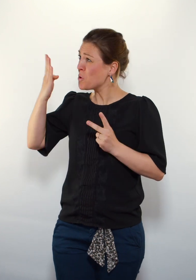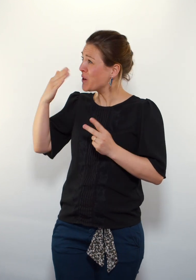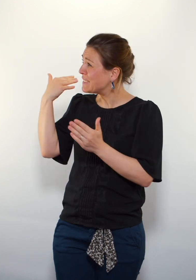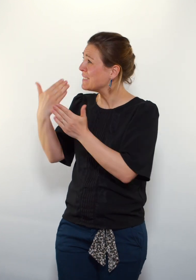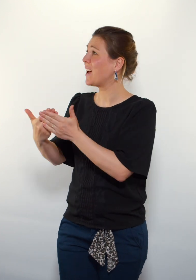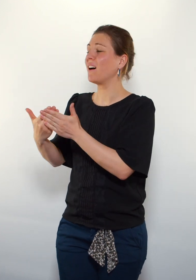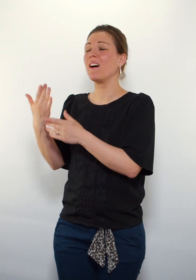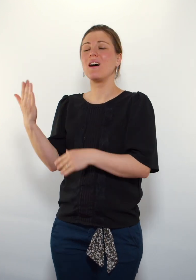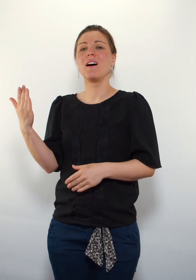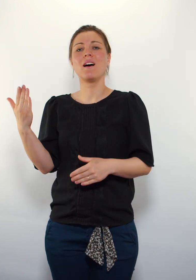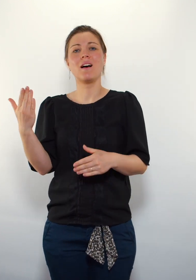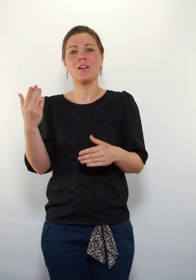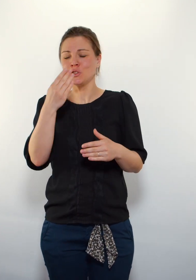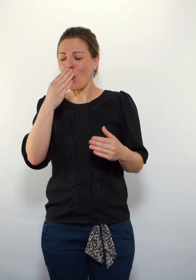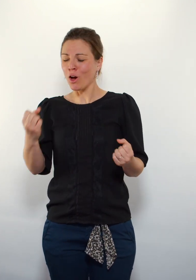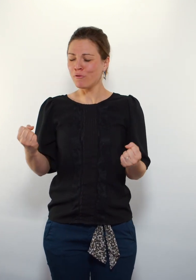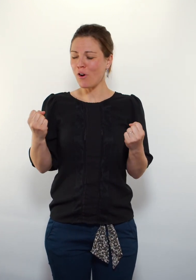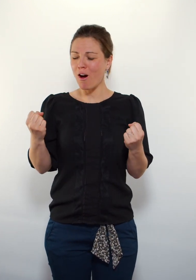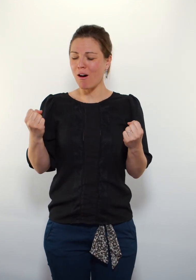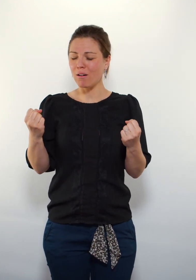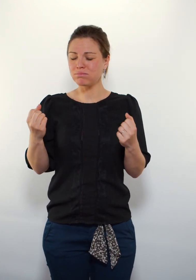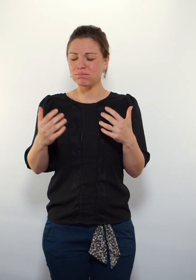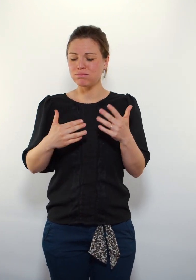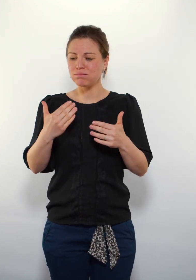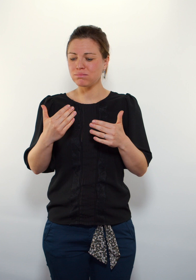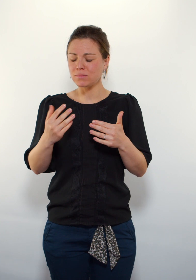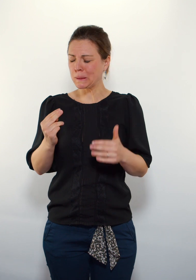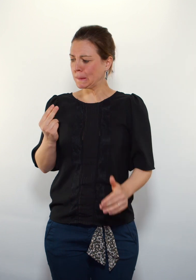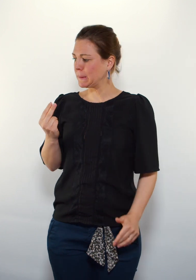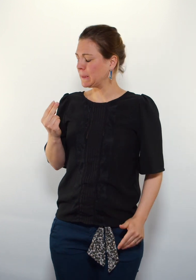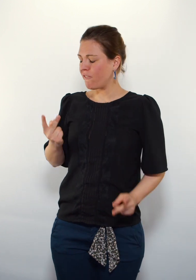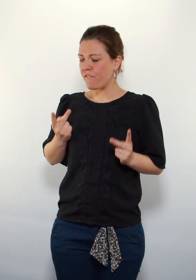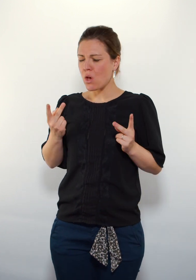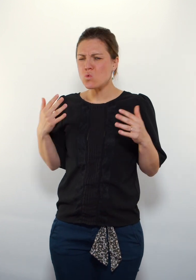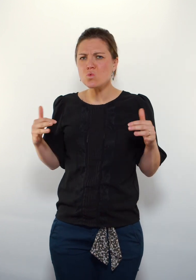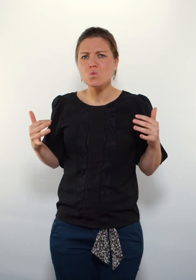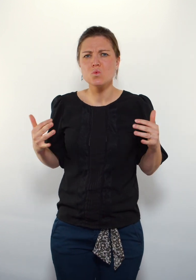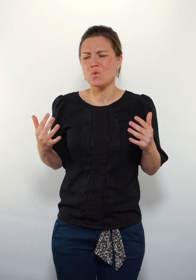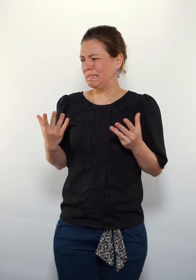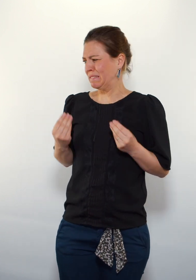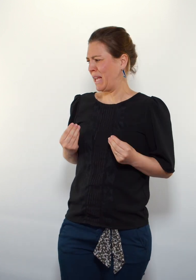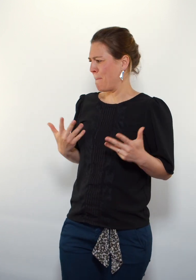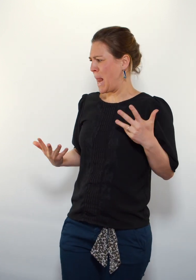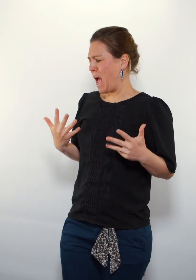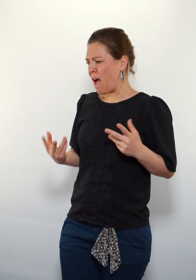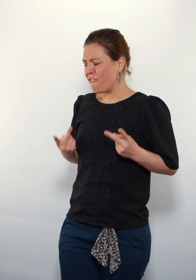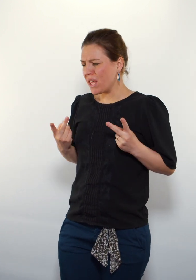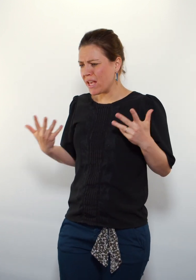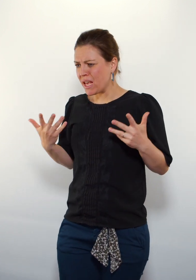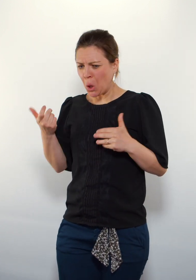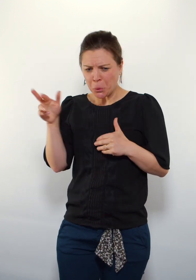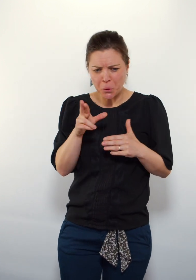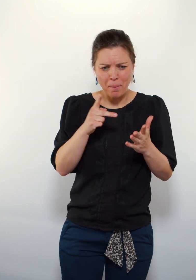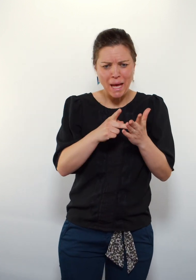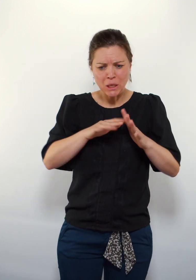ma vie. Et je me suis sentie super forte et puis après j'ai vu ma vie et je me suis sentie super faible. J'ai dit waouh, là ça craint par contre,